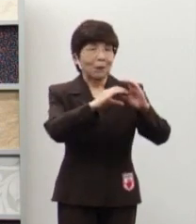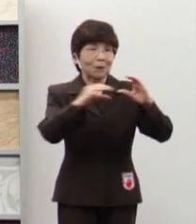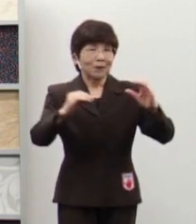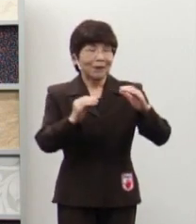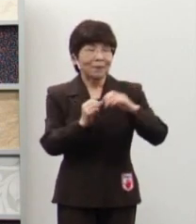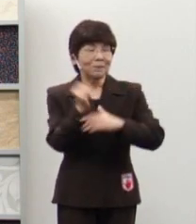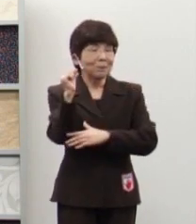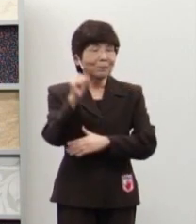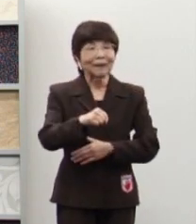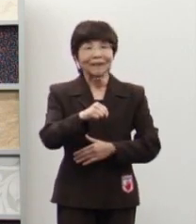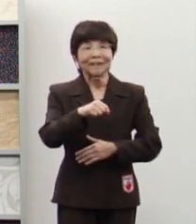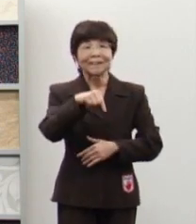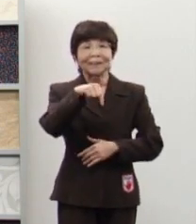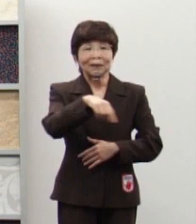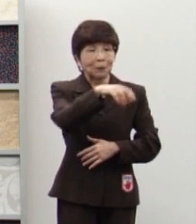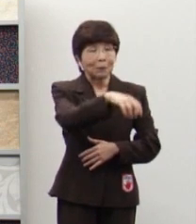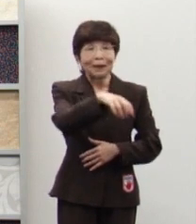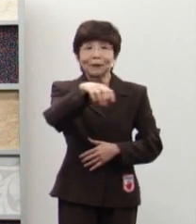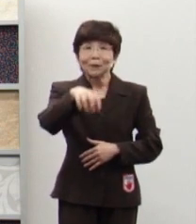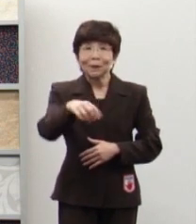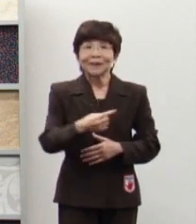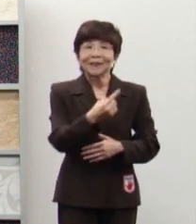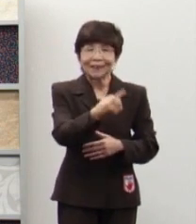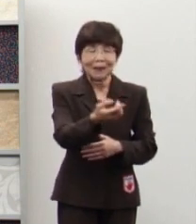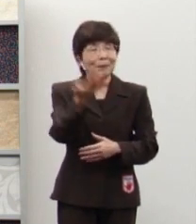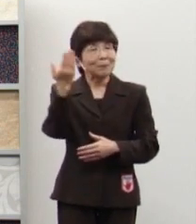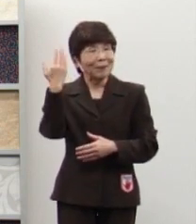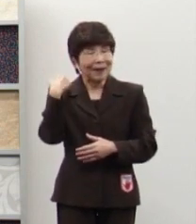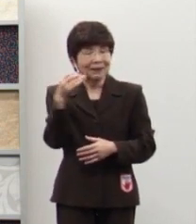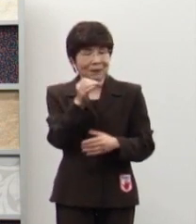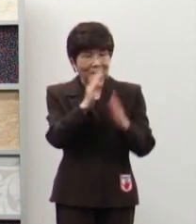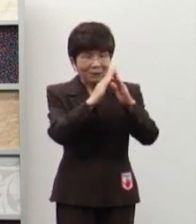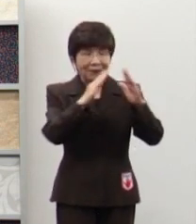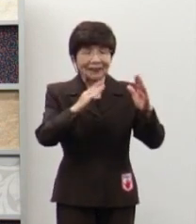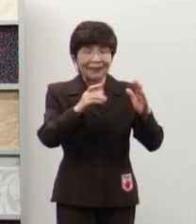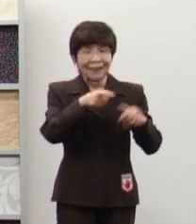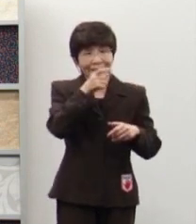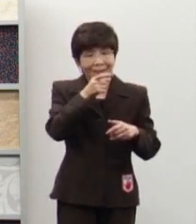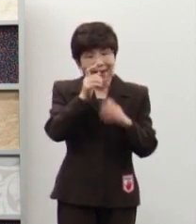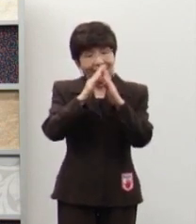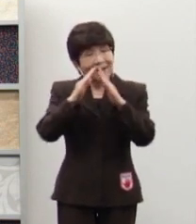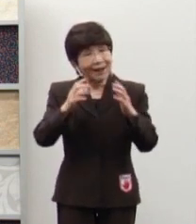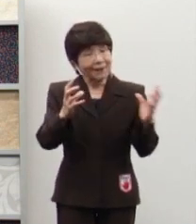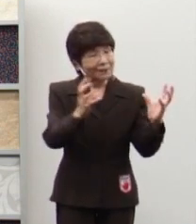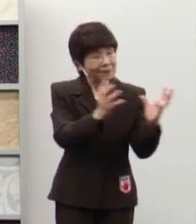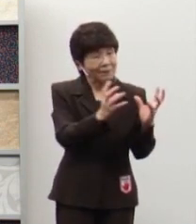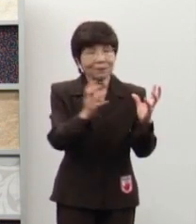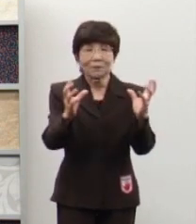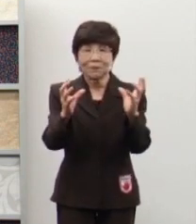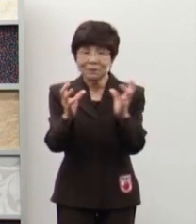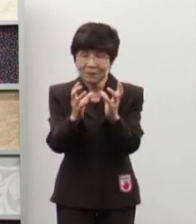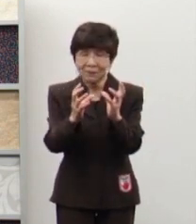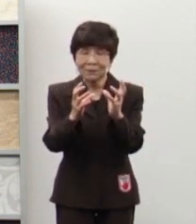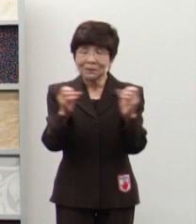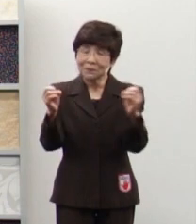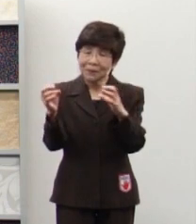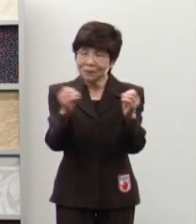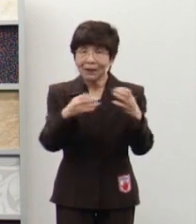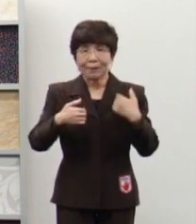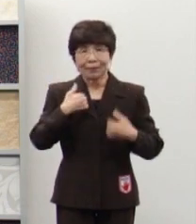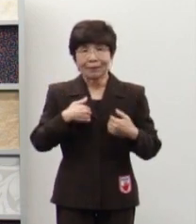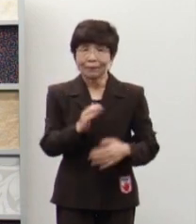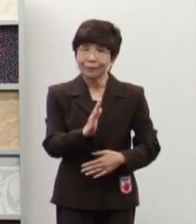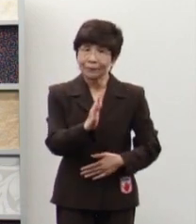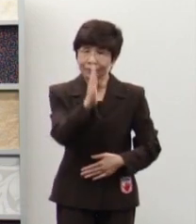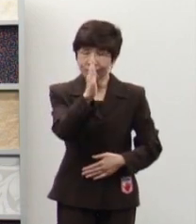ただきかつてのように無人会、あるいは、宴会などをですね、大いに、楽しんでいただきたいと、思います